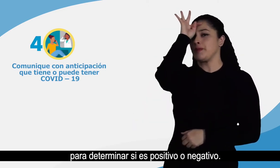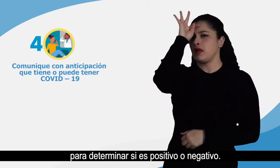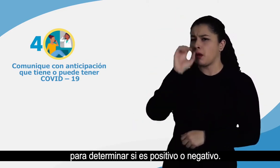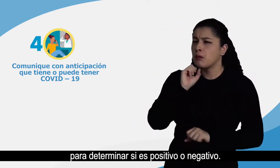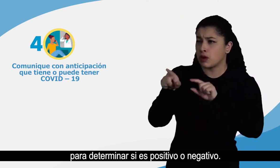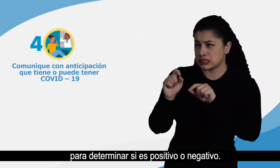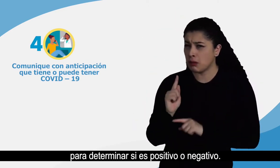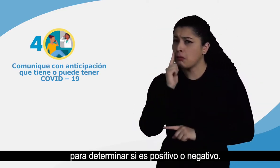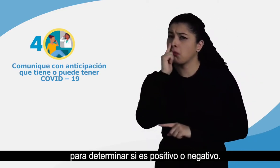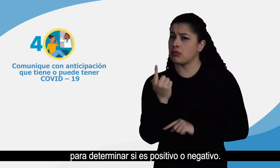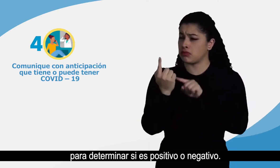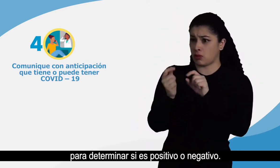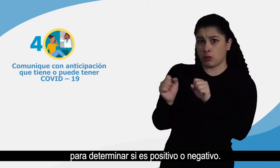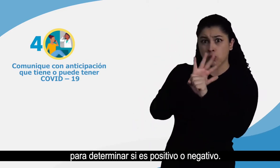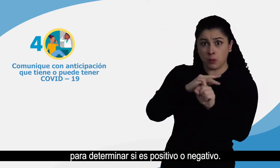para determinar si es positivo o negativo